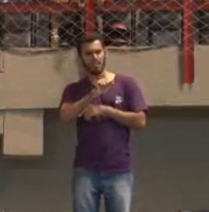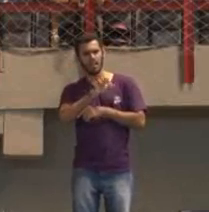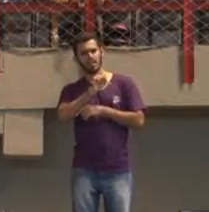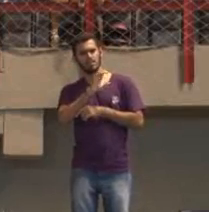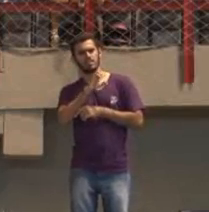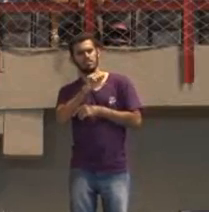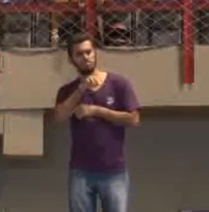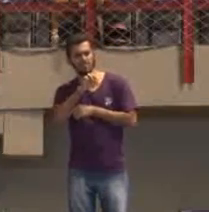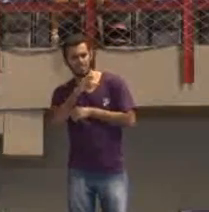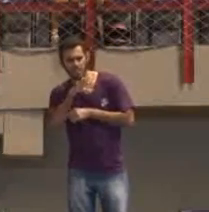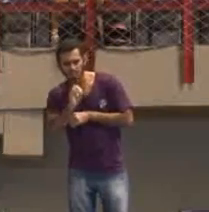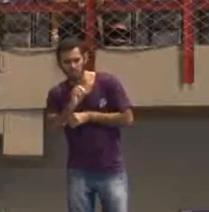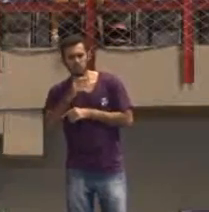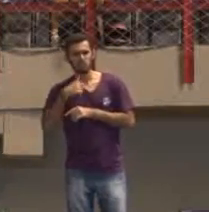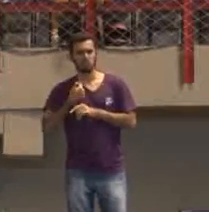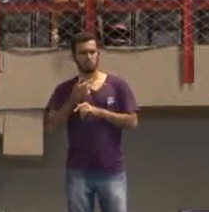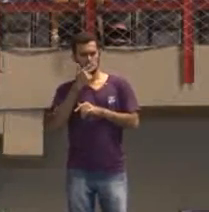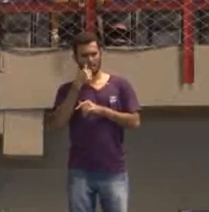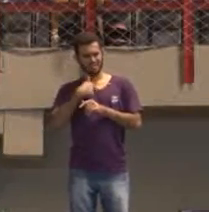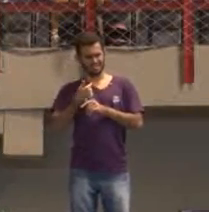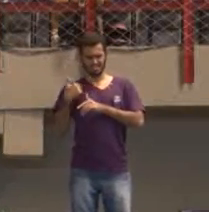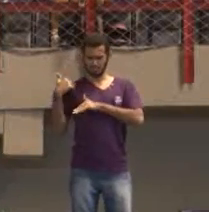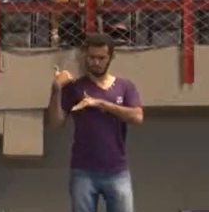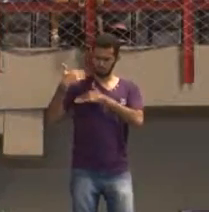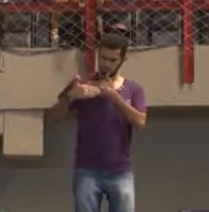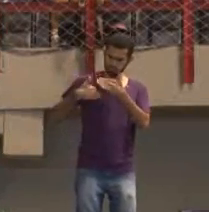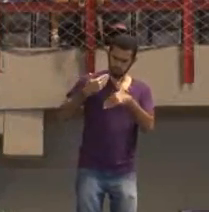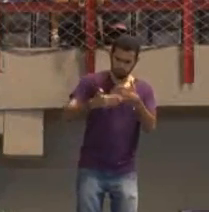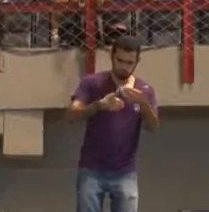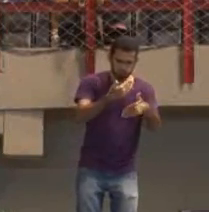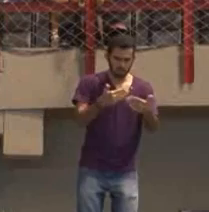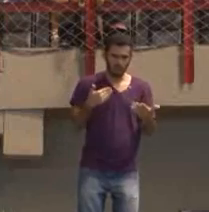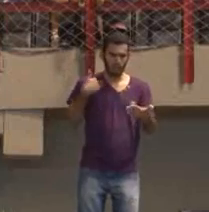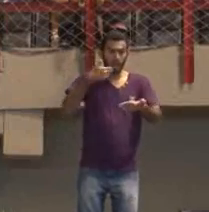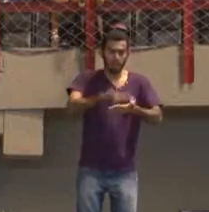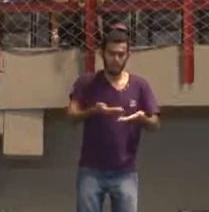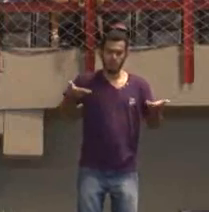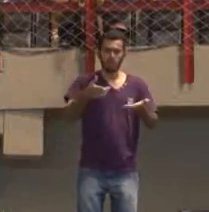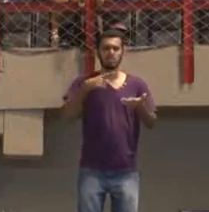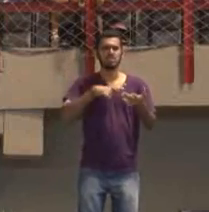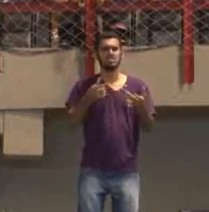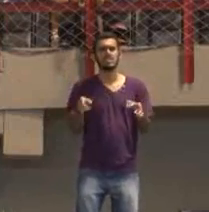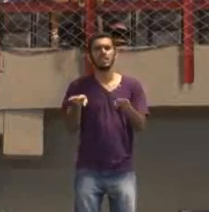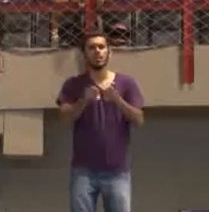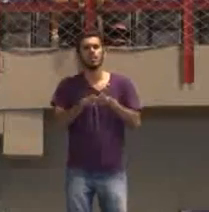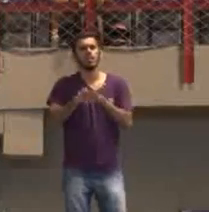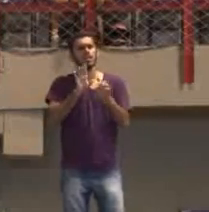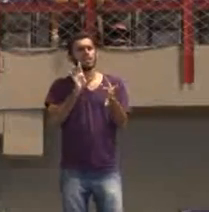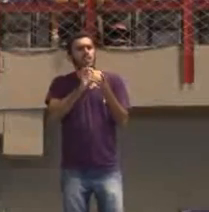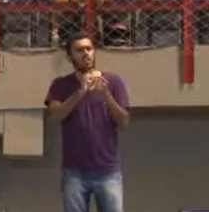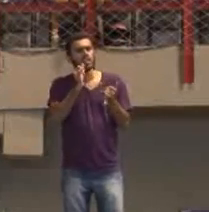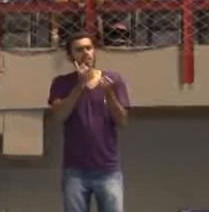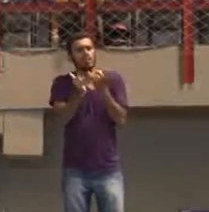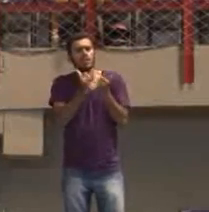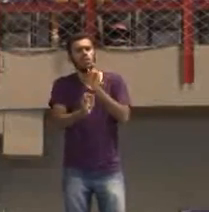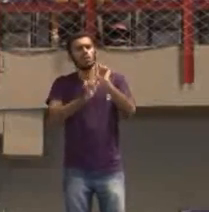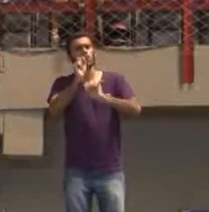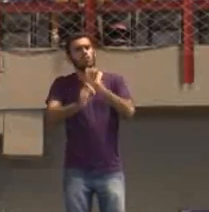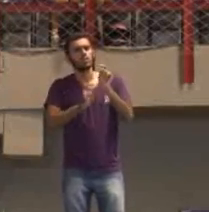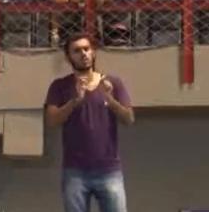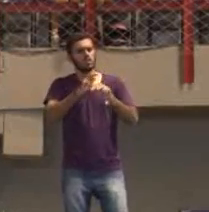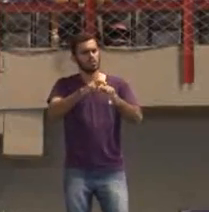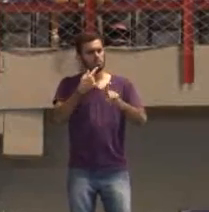arcadismo e parnasianismo têm em comum que eu possa chamá-los de textos clássicos?